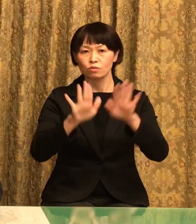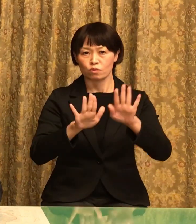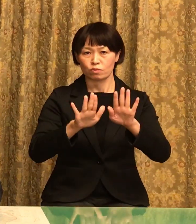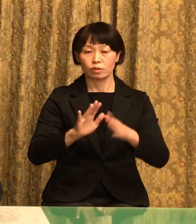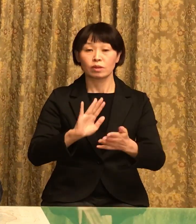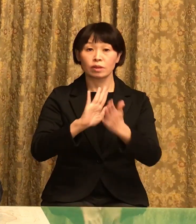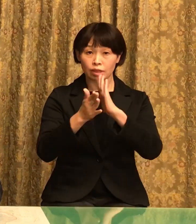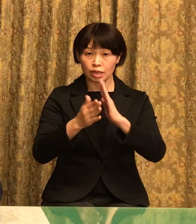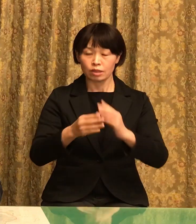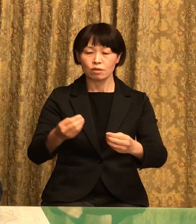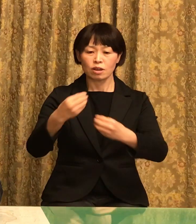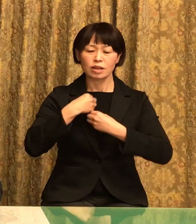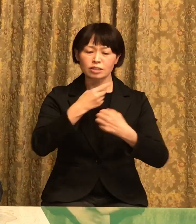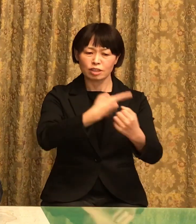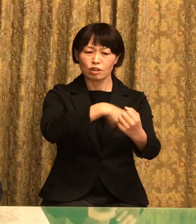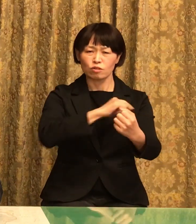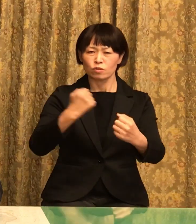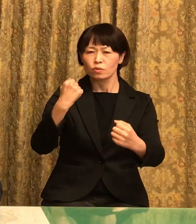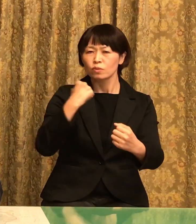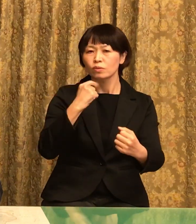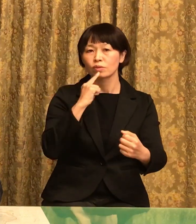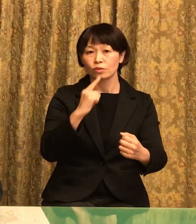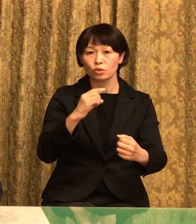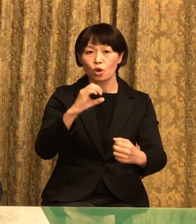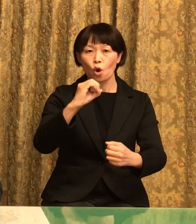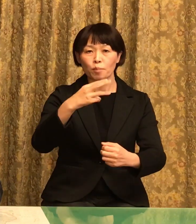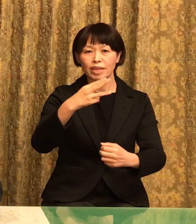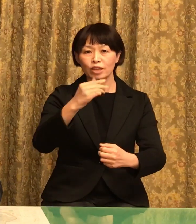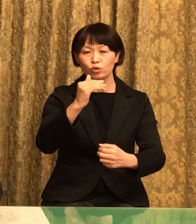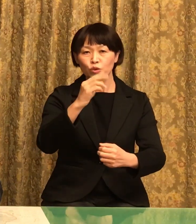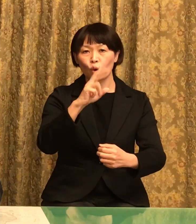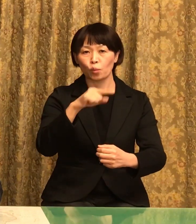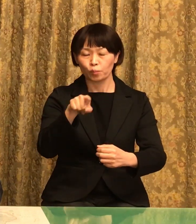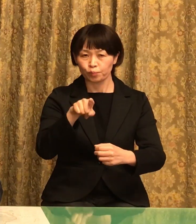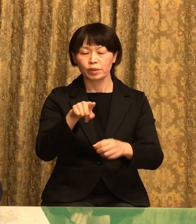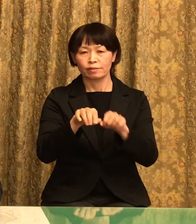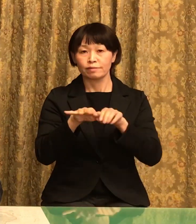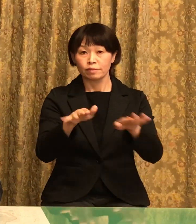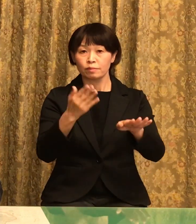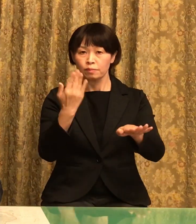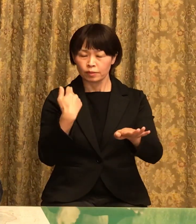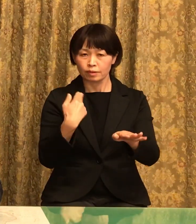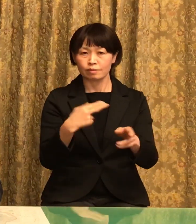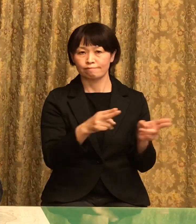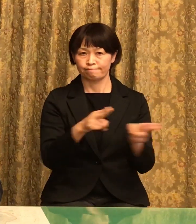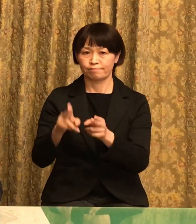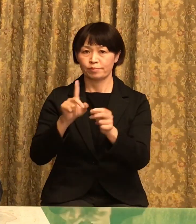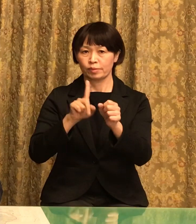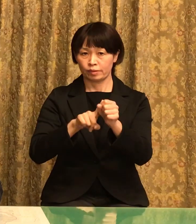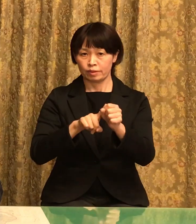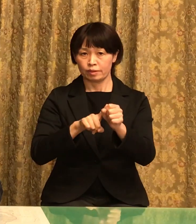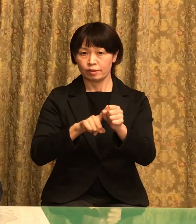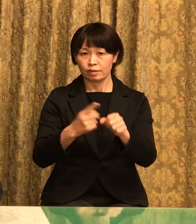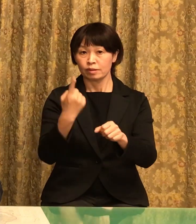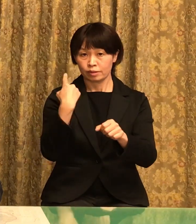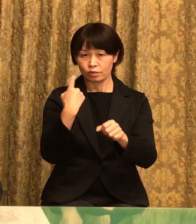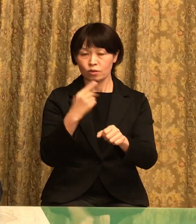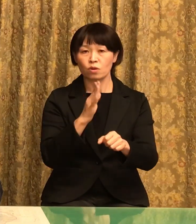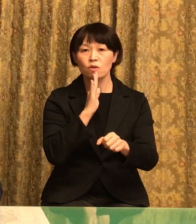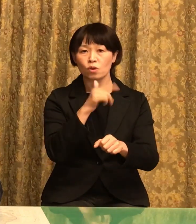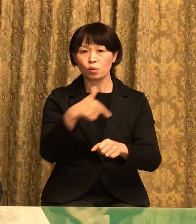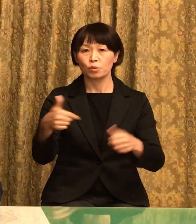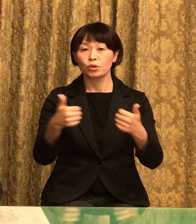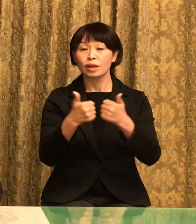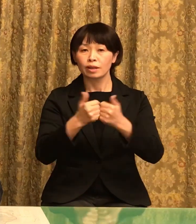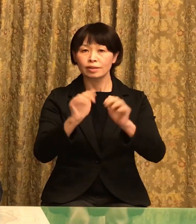では感染力が非常に強いと言われるオミクロン株に対し先手先手で対応するため、12月27日に